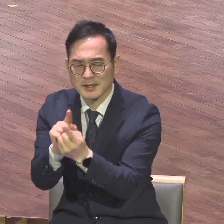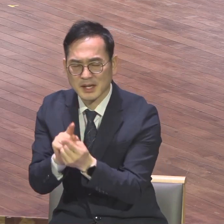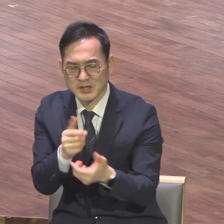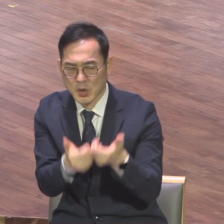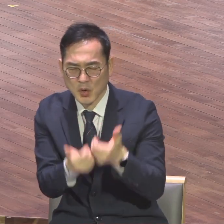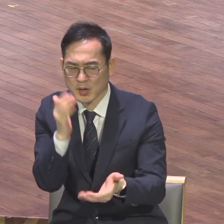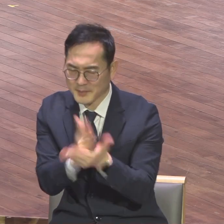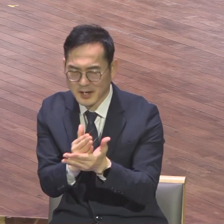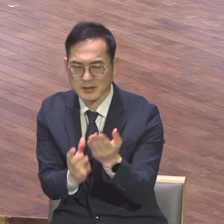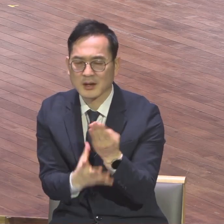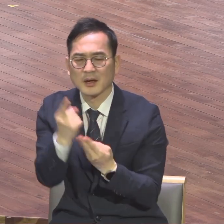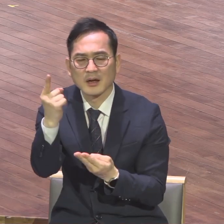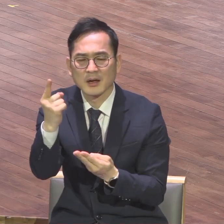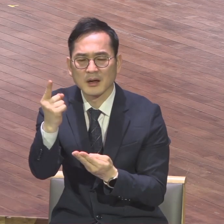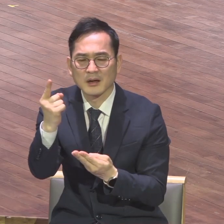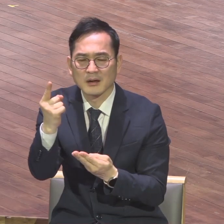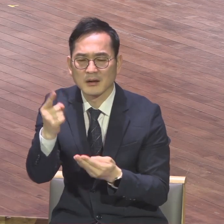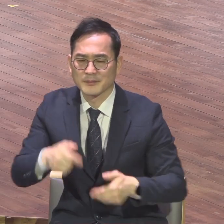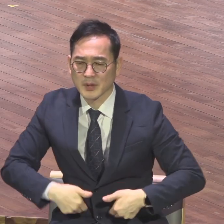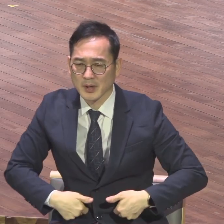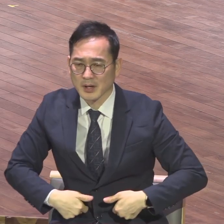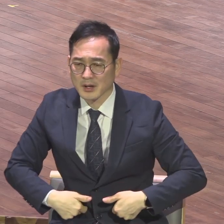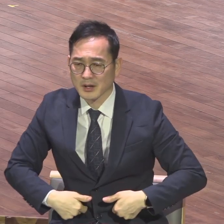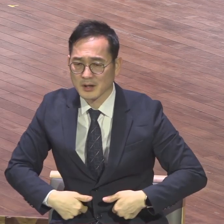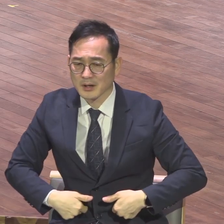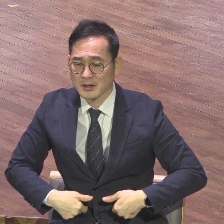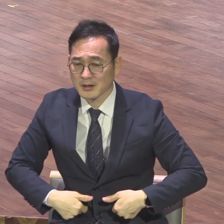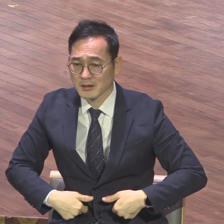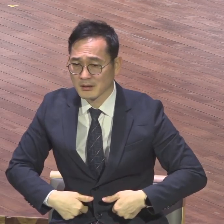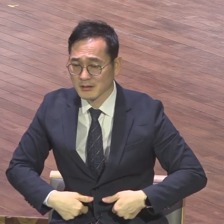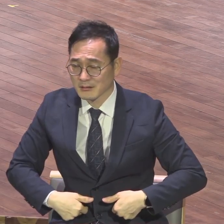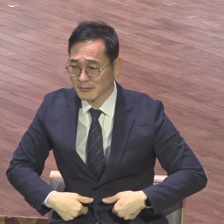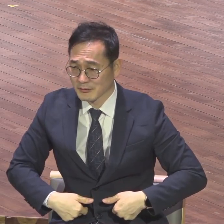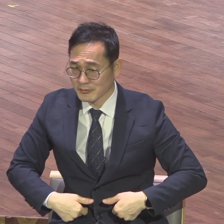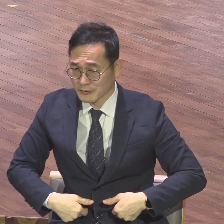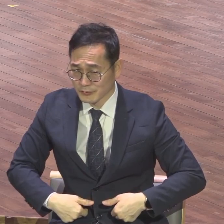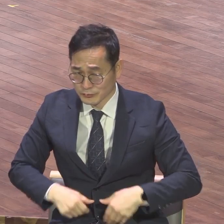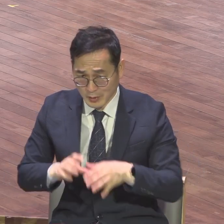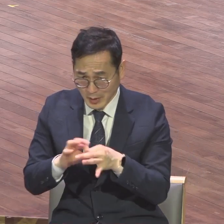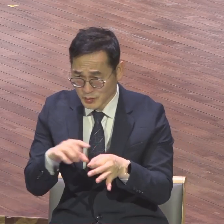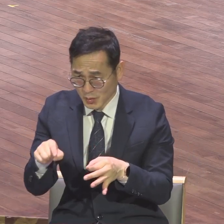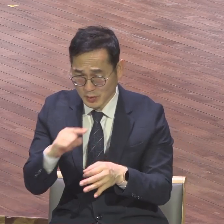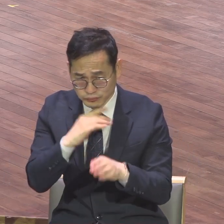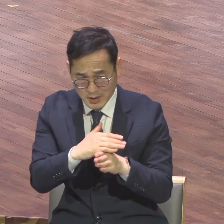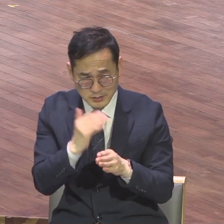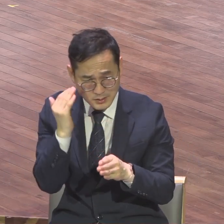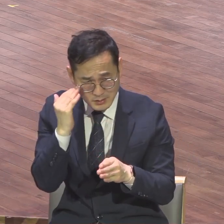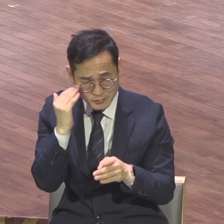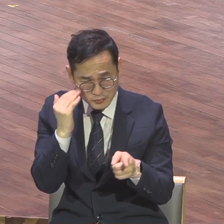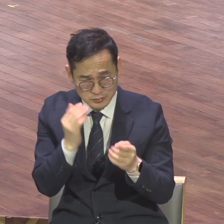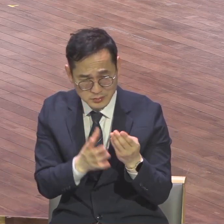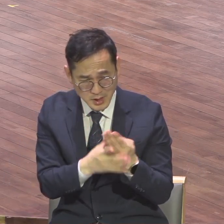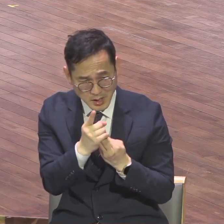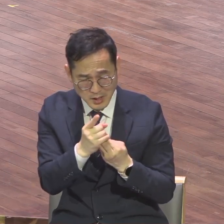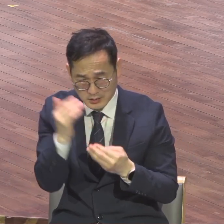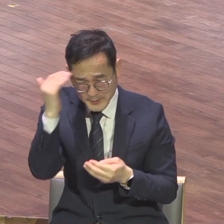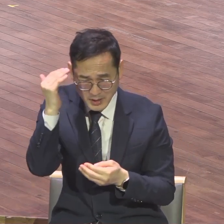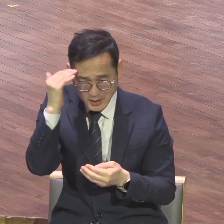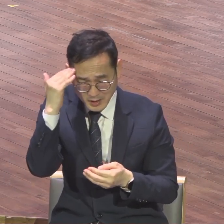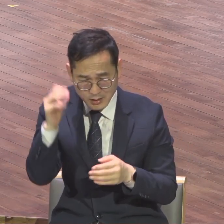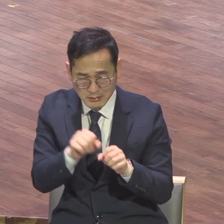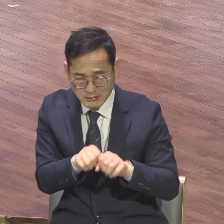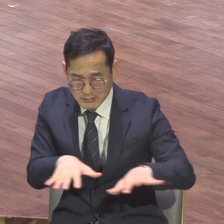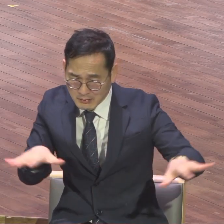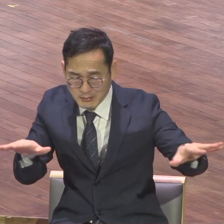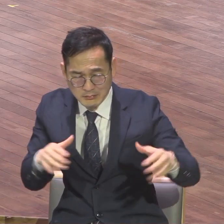힘이 나는데 이걸 못 하니까 사단이 이간시기 가지고 오해하게 만들어 사상을 집어넣어 가지고 다 뿔뿔이 흩어지고